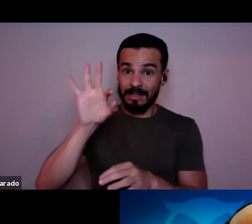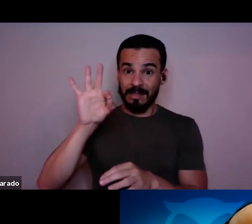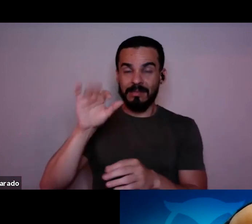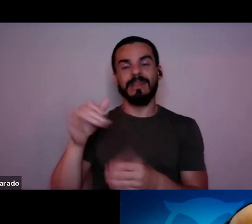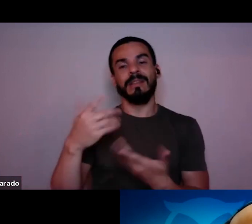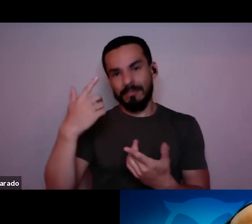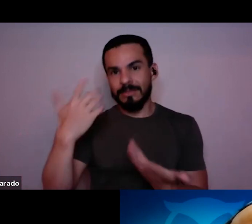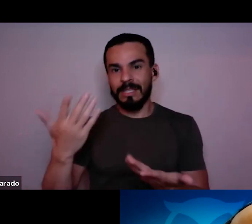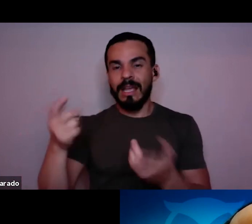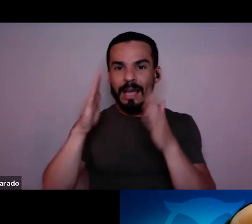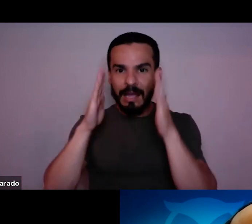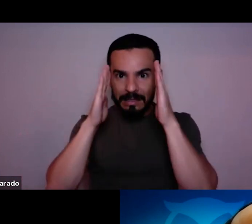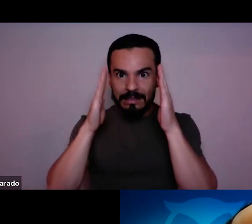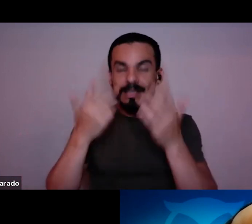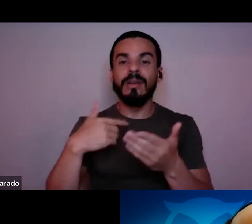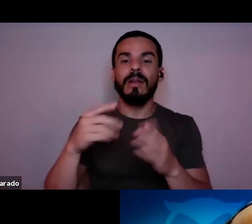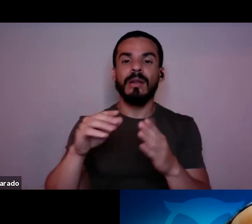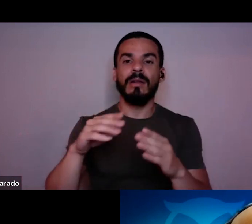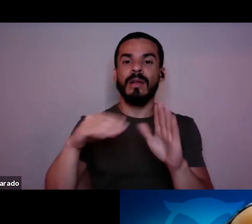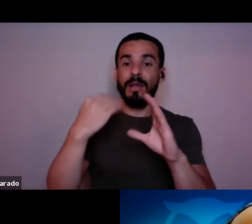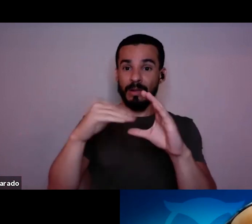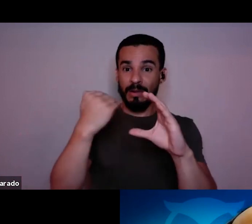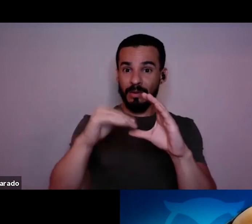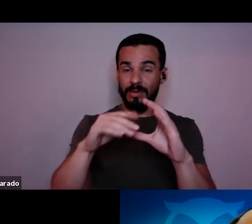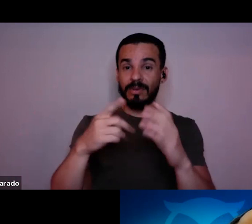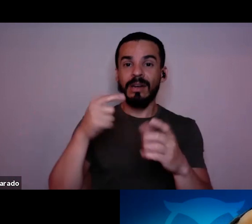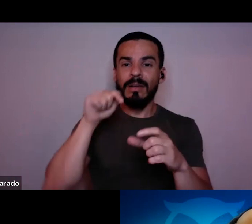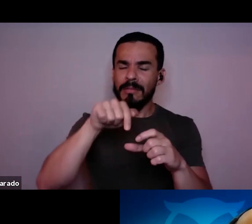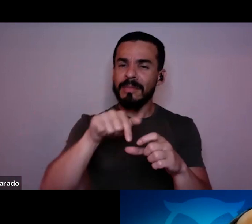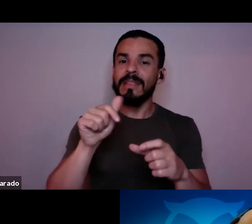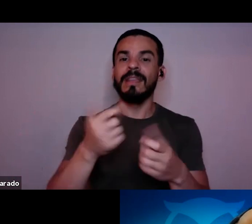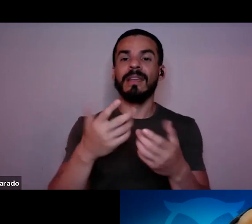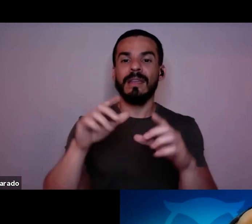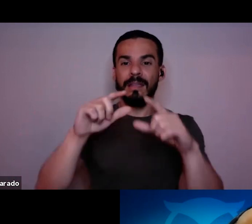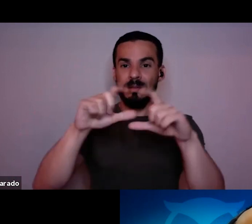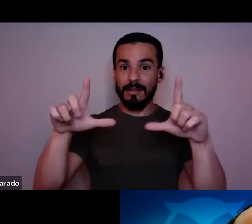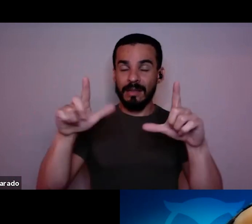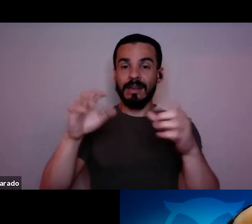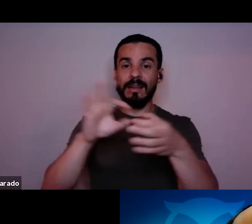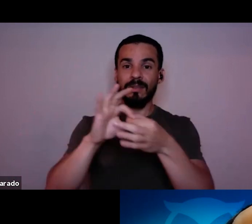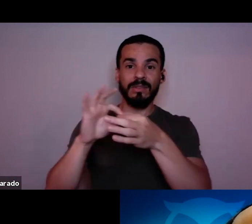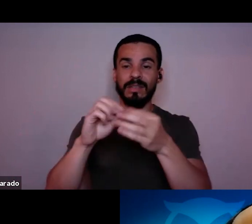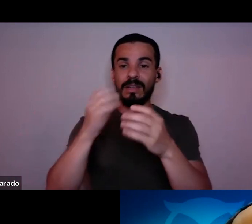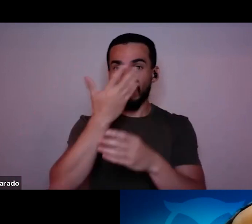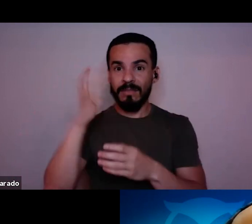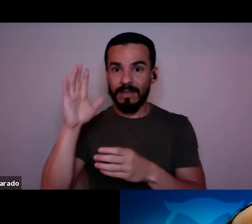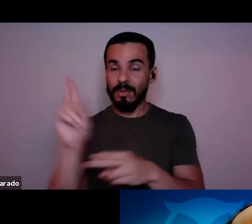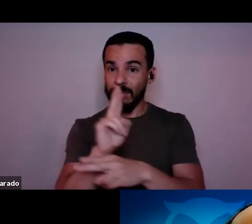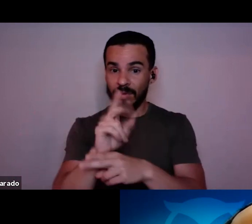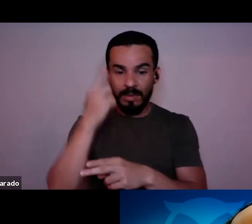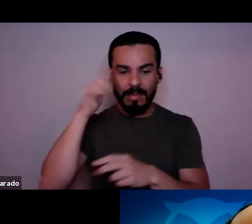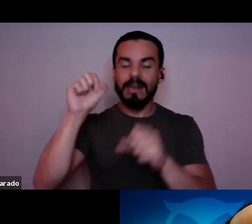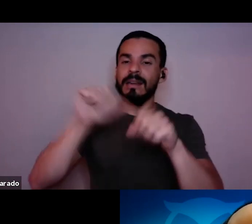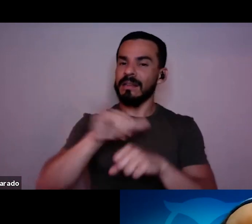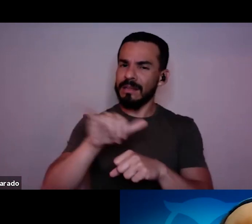a estar pendientes del boletín electrónico de colipro de la red social de Facebook quienes utilizan el Facebook para que también